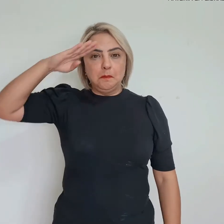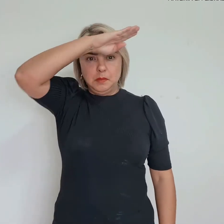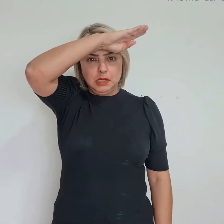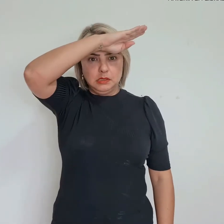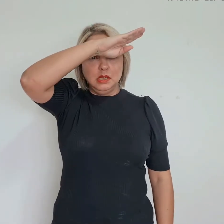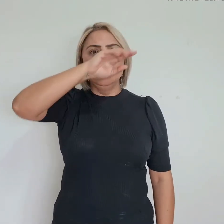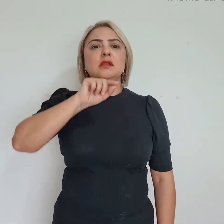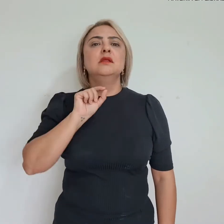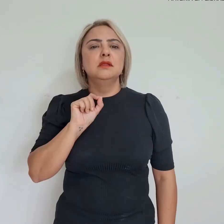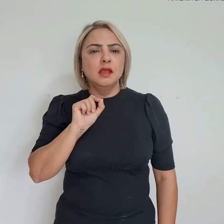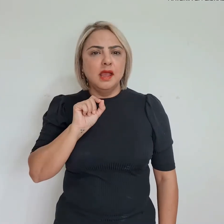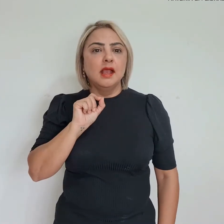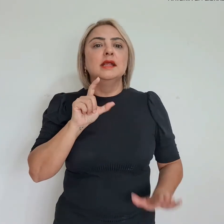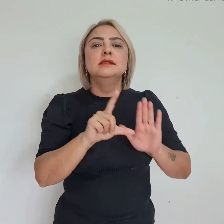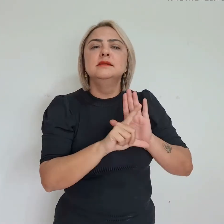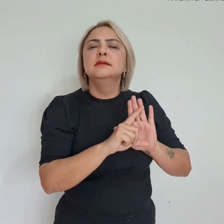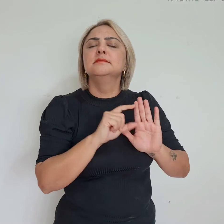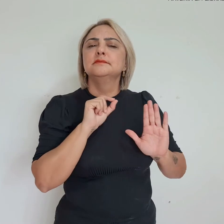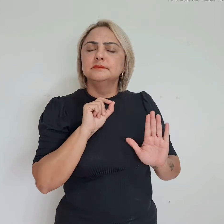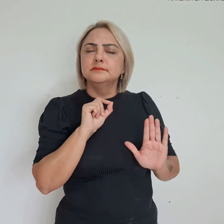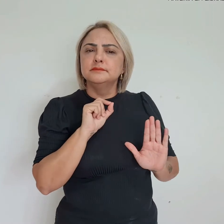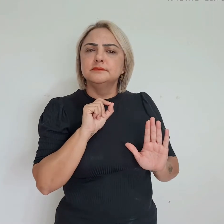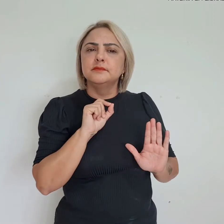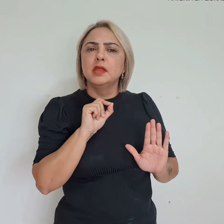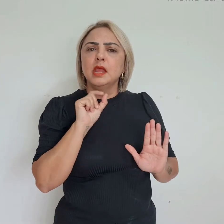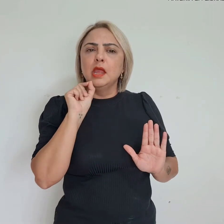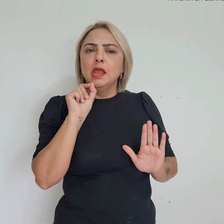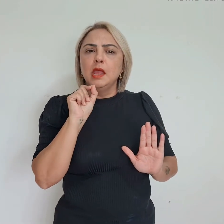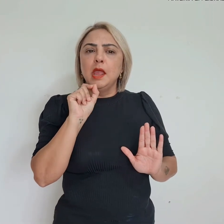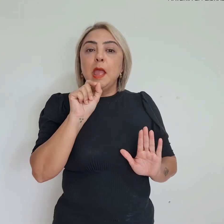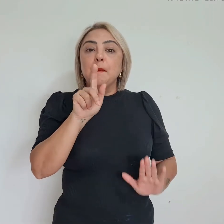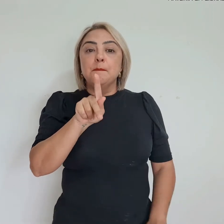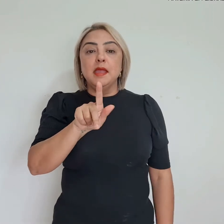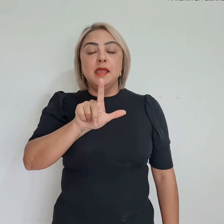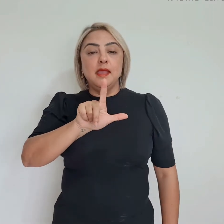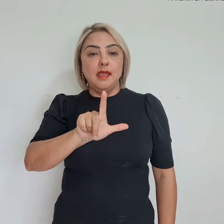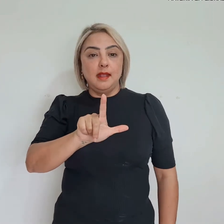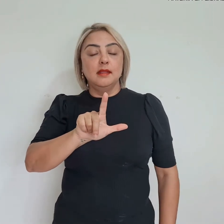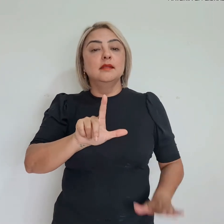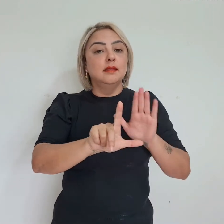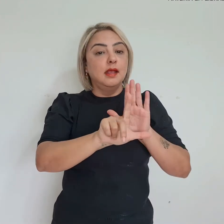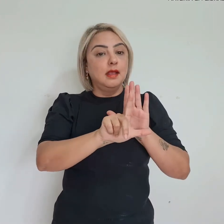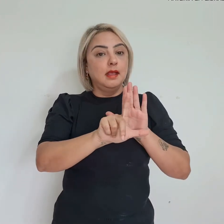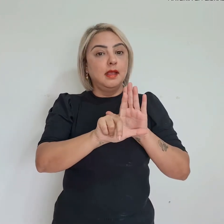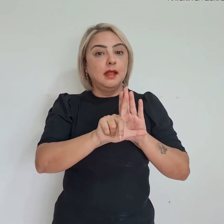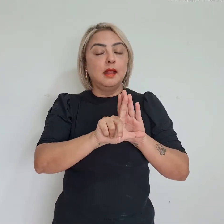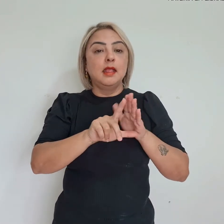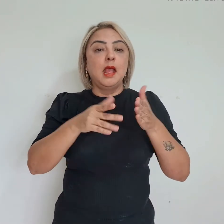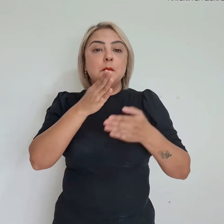Jair Bolsonaro, destaca-se os PL da lei da